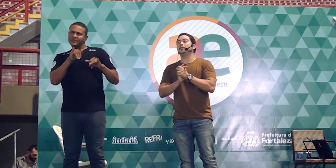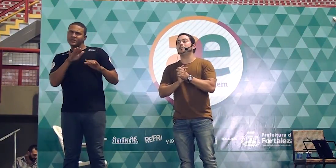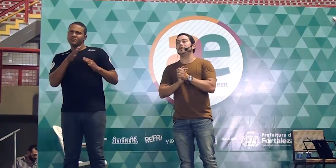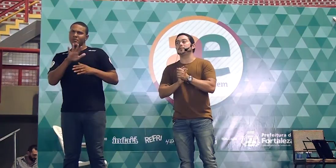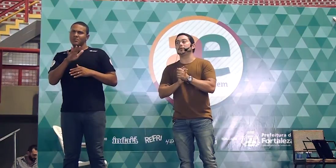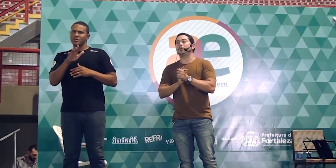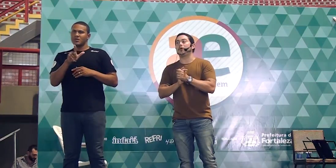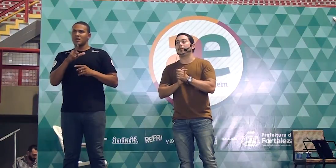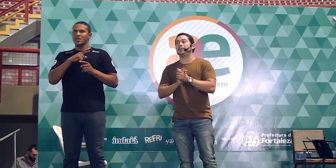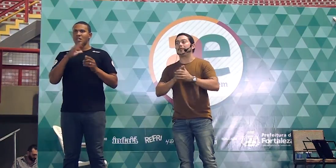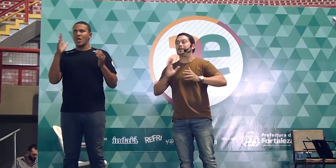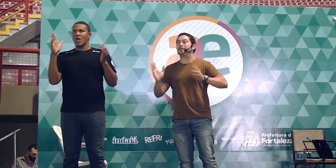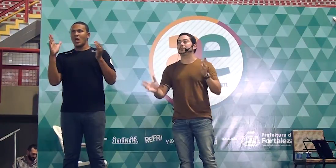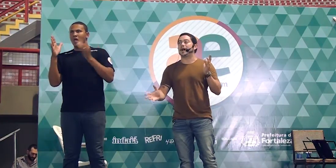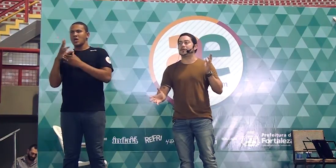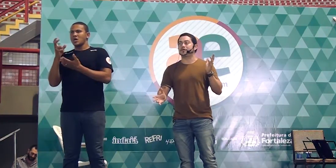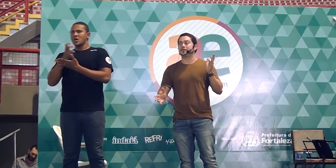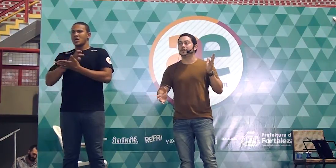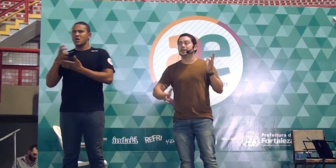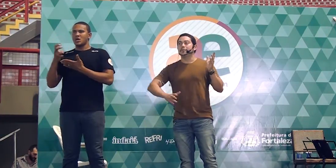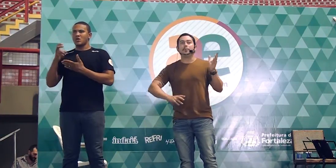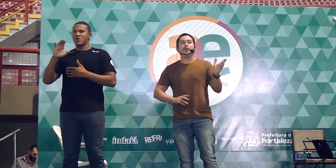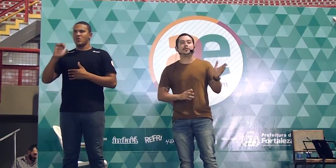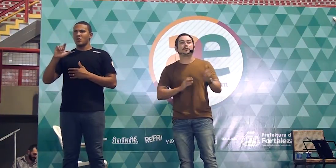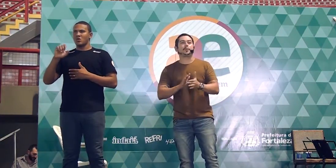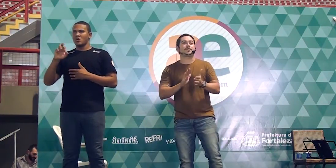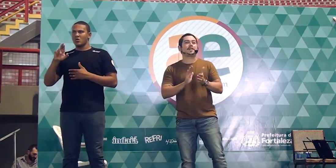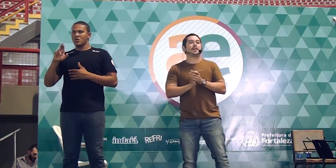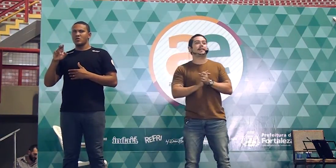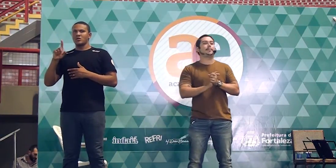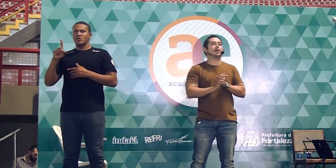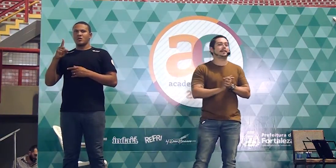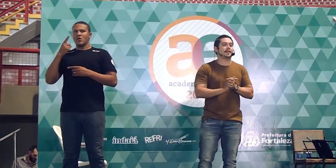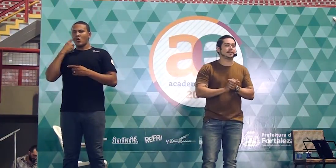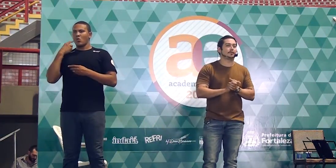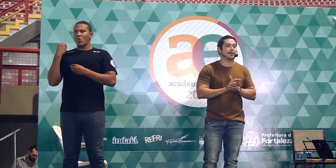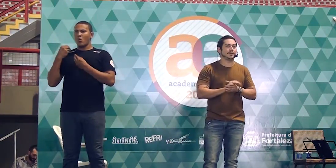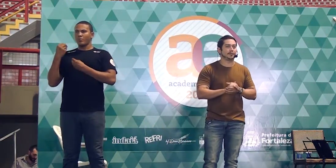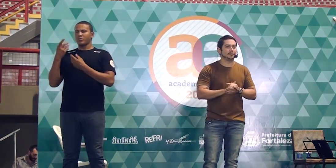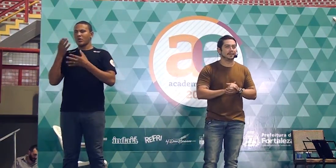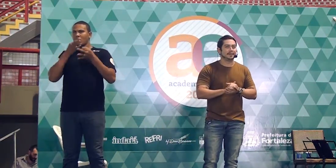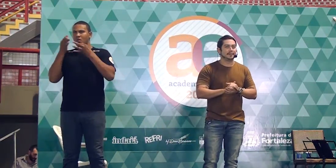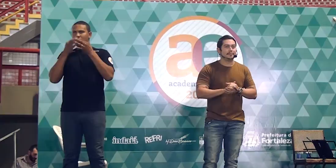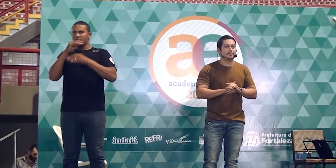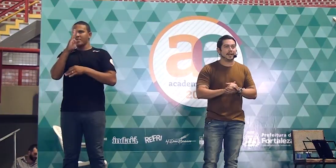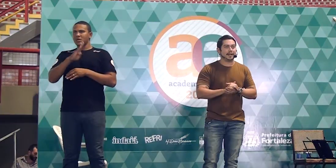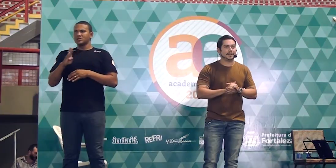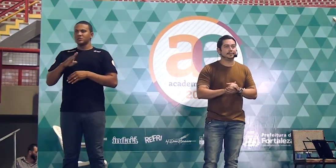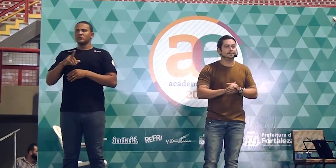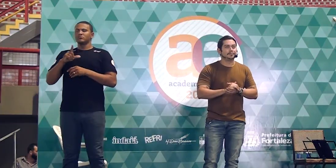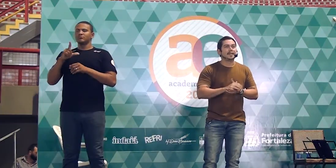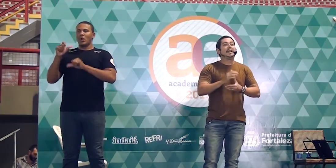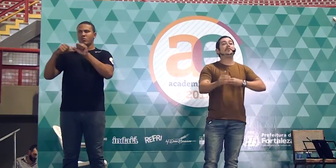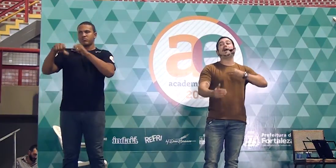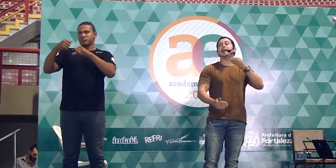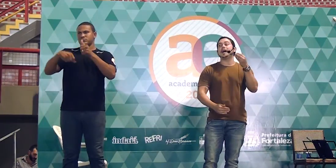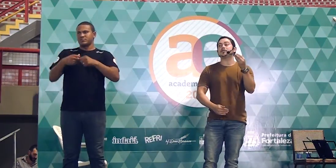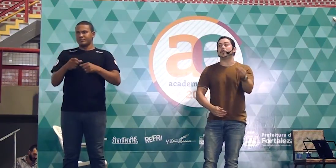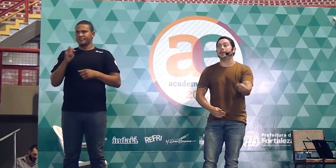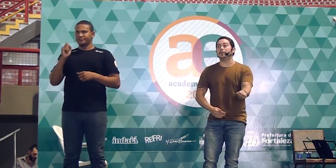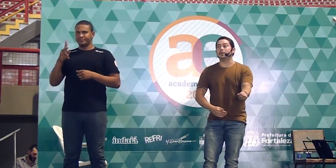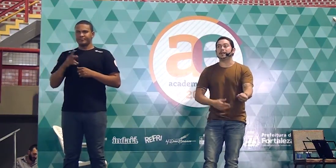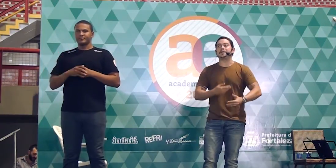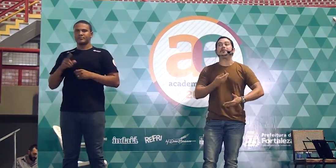até o impeachment do Collor para fazer um traço político do processo de redemocratização do Brasil. Beleza? E